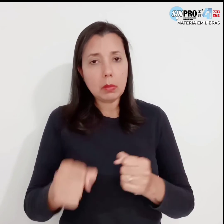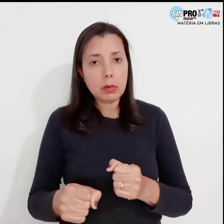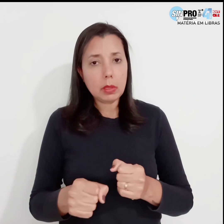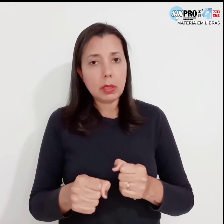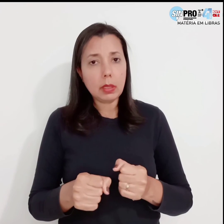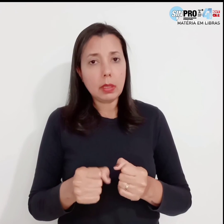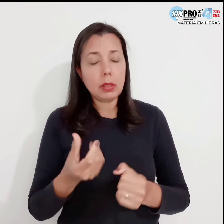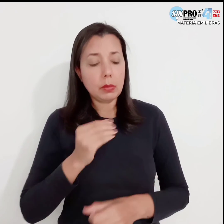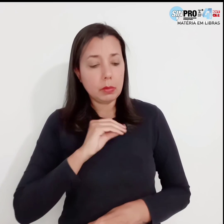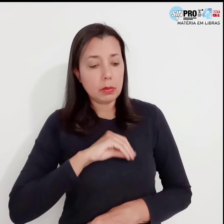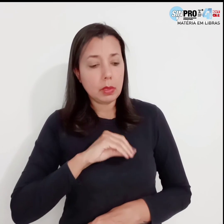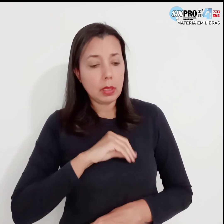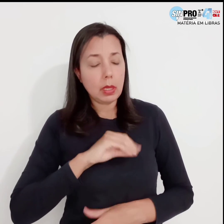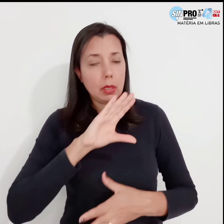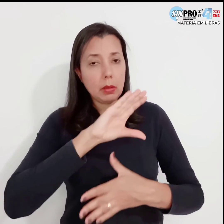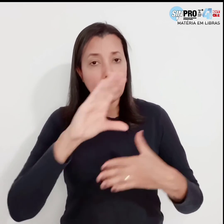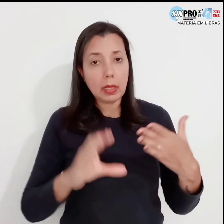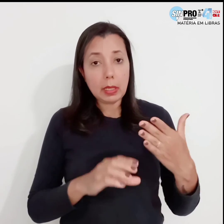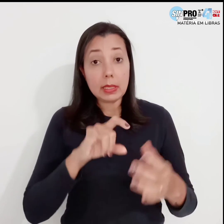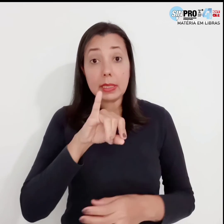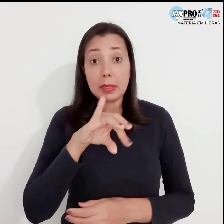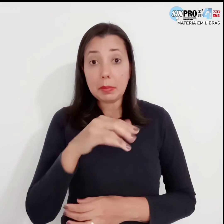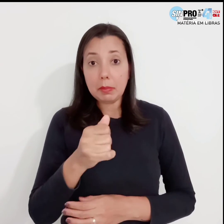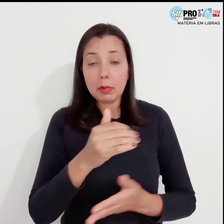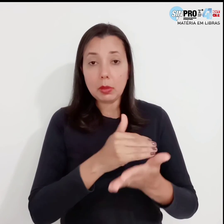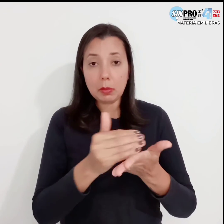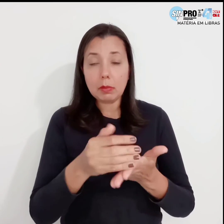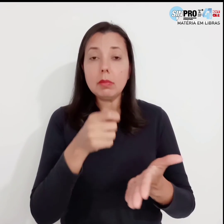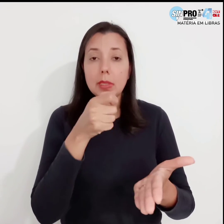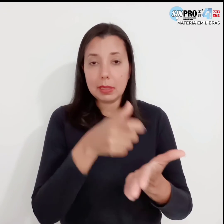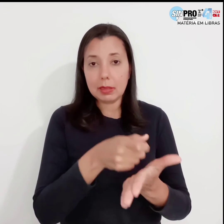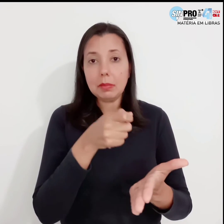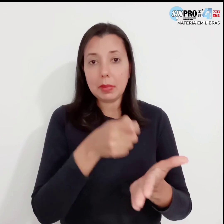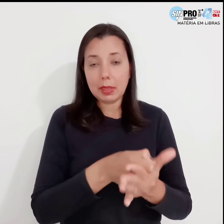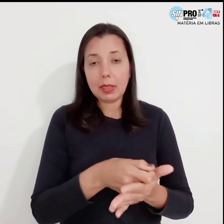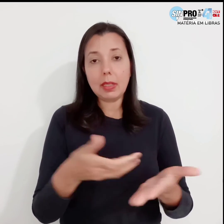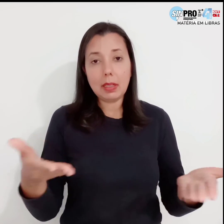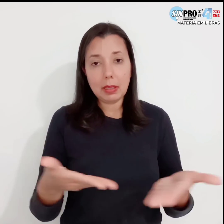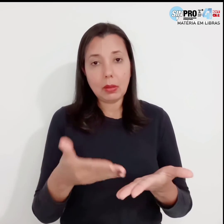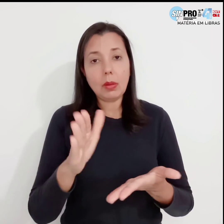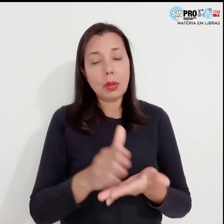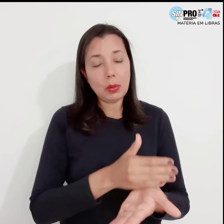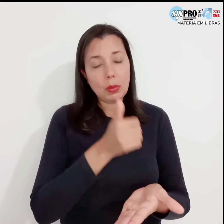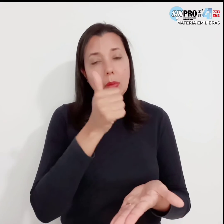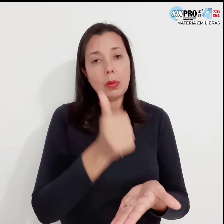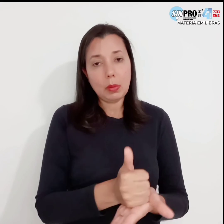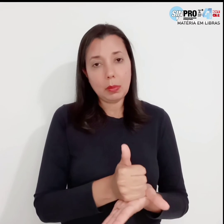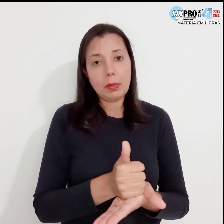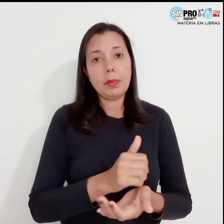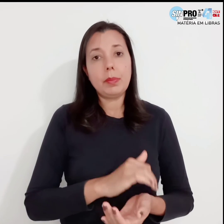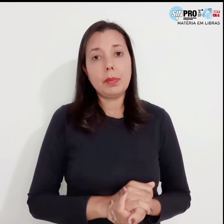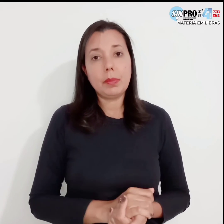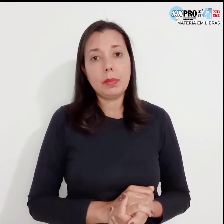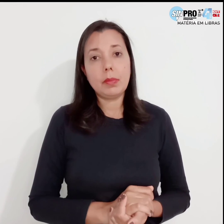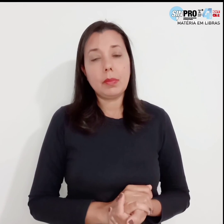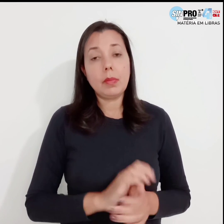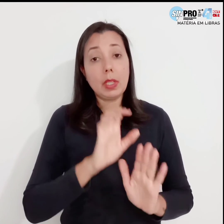poder aquisitivo, classe média começa a pagar a conta do golpe.